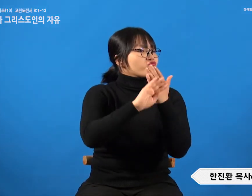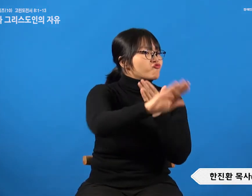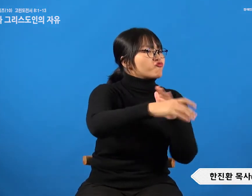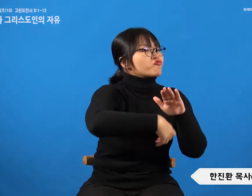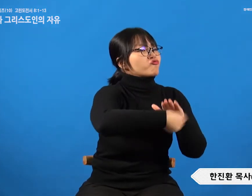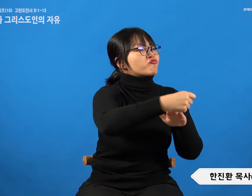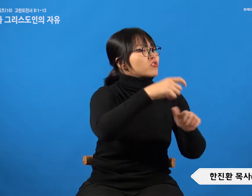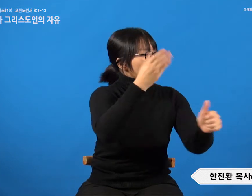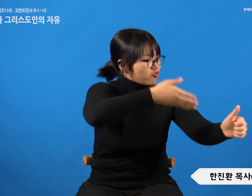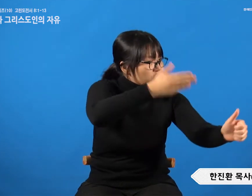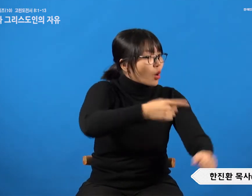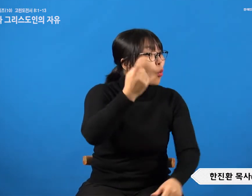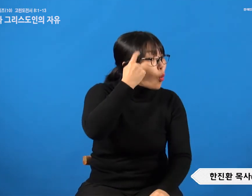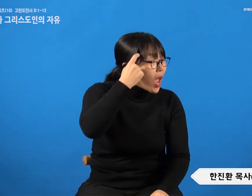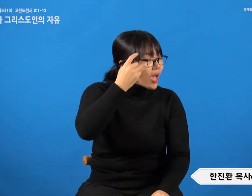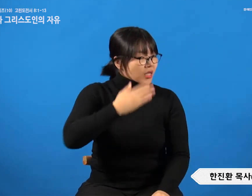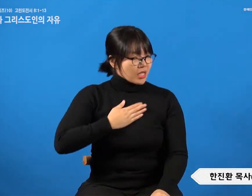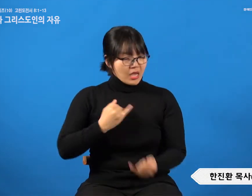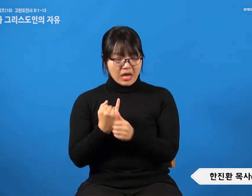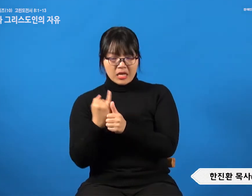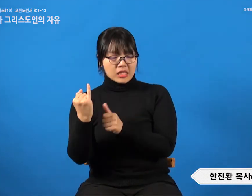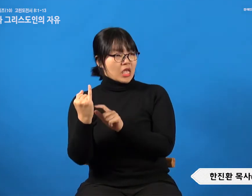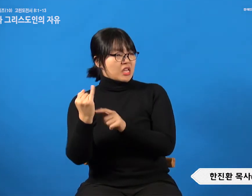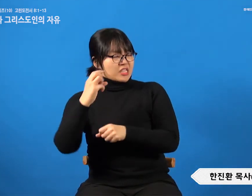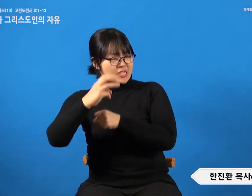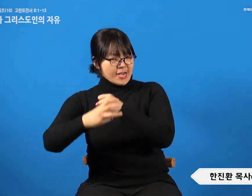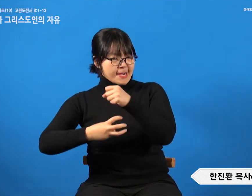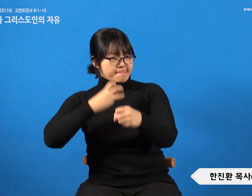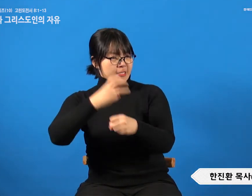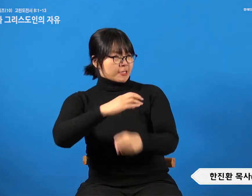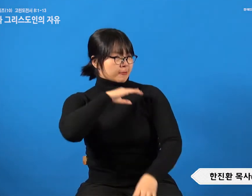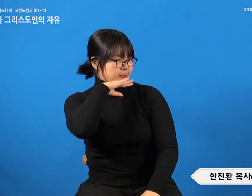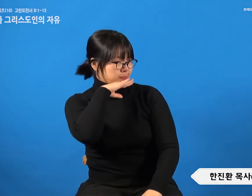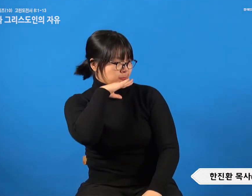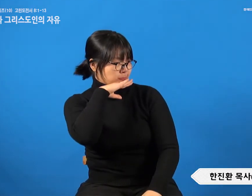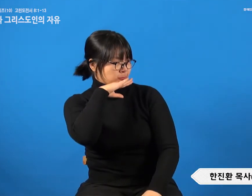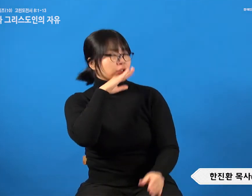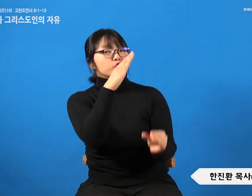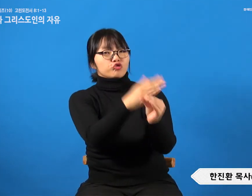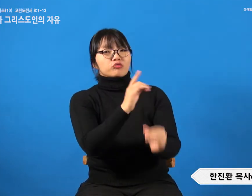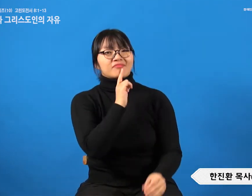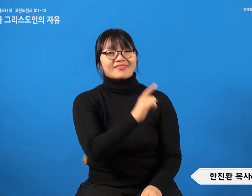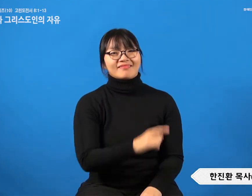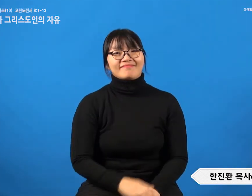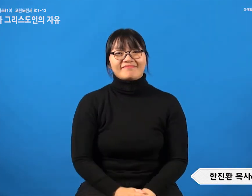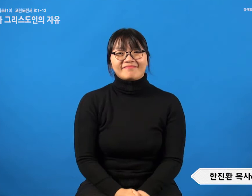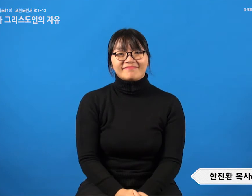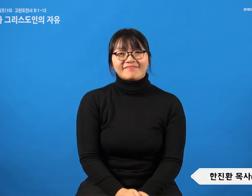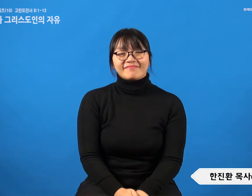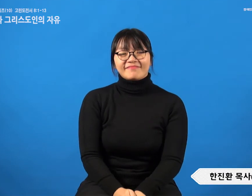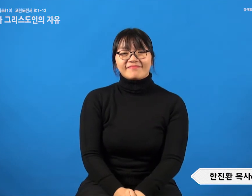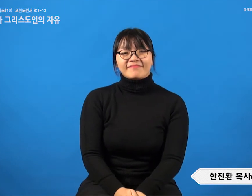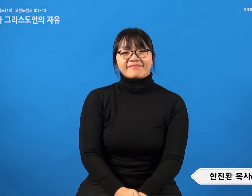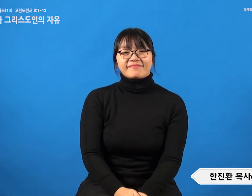가세요. 내 아내가 30년 동안이나 당신 오기만을 학수고대하고 기다렸어요.